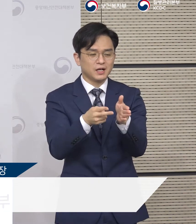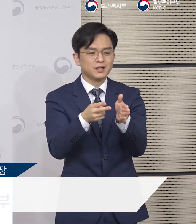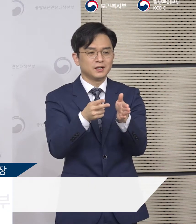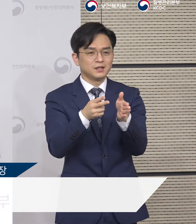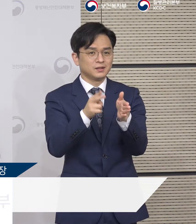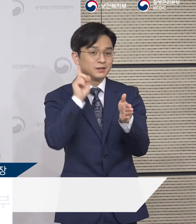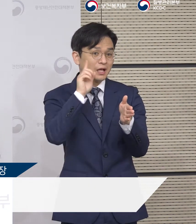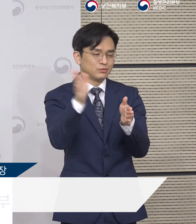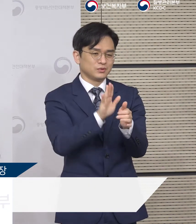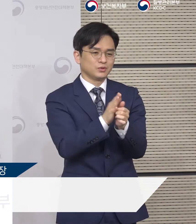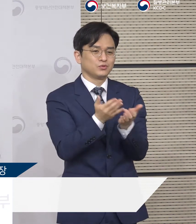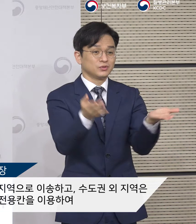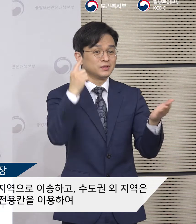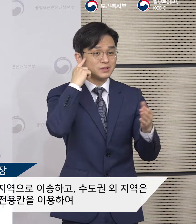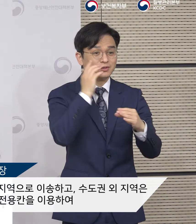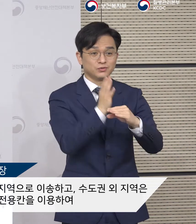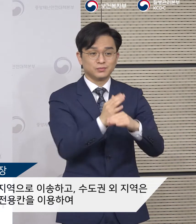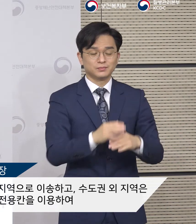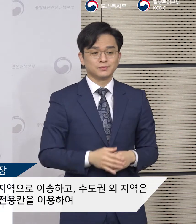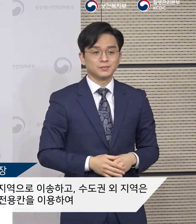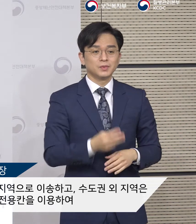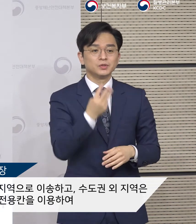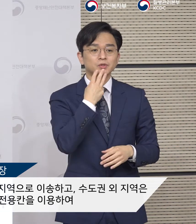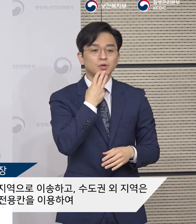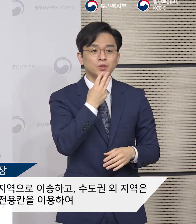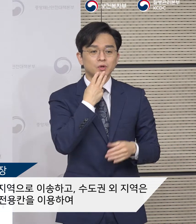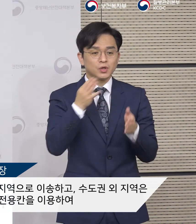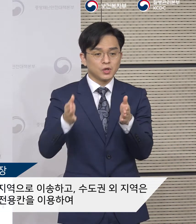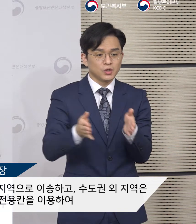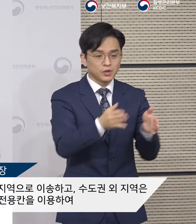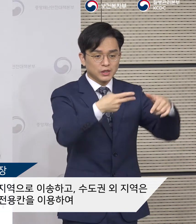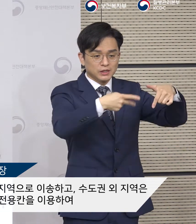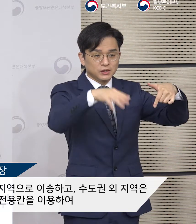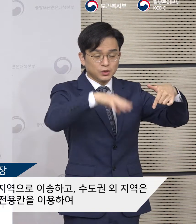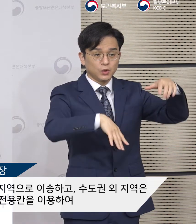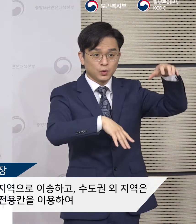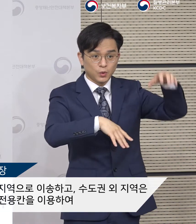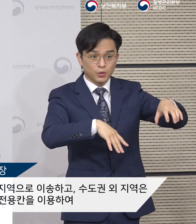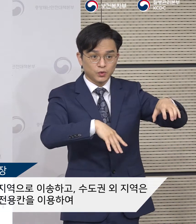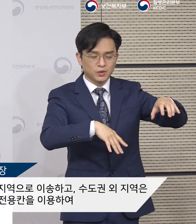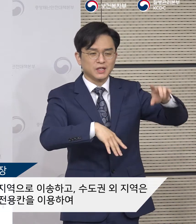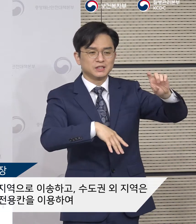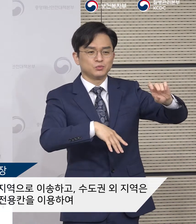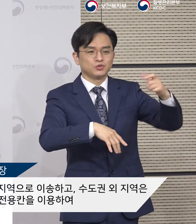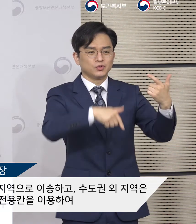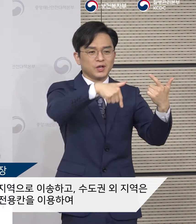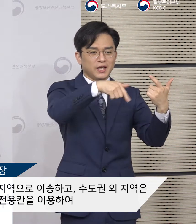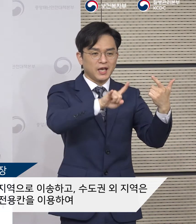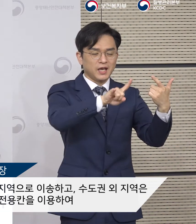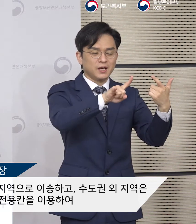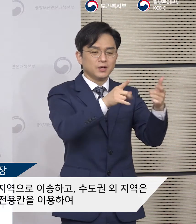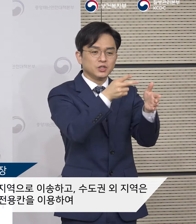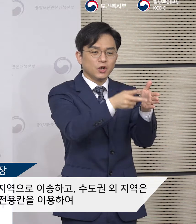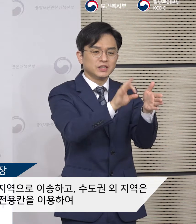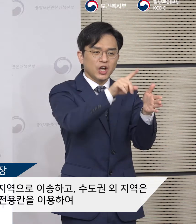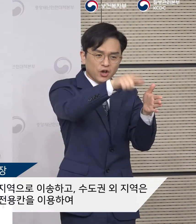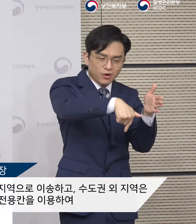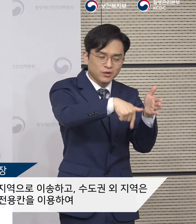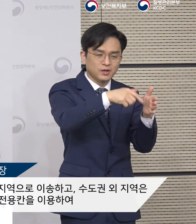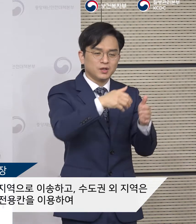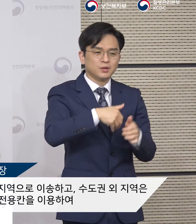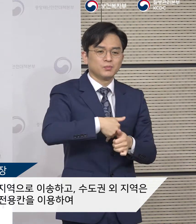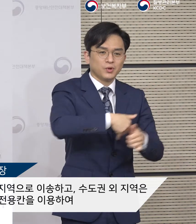내일부터 지원할 계획입니다. 수도권은 서울, 인천, 경기의 16개 주요 거점 지역으로 이송하고 수도권 외